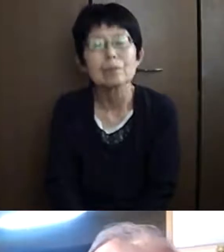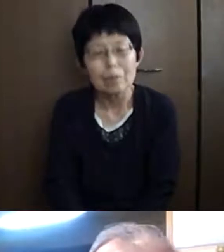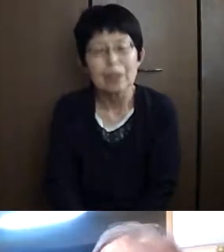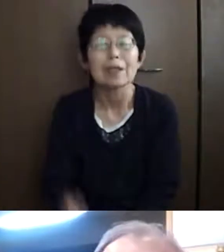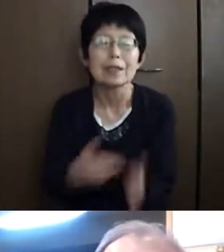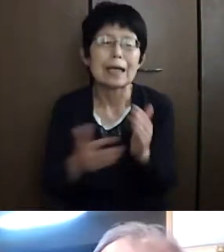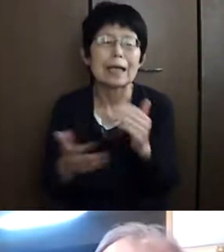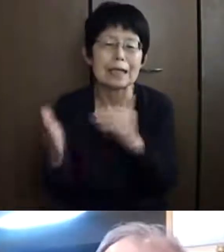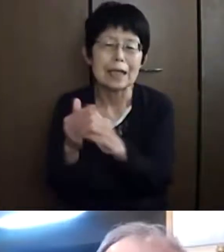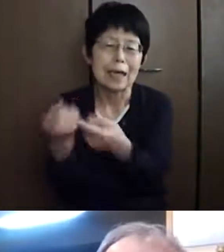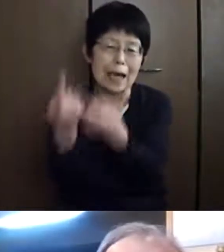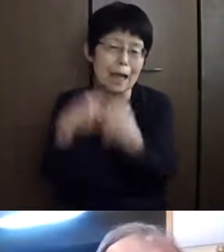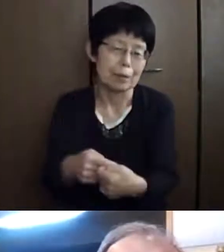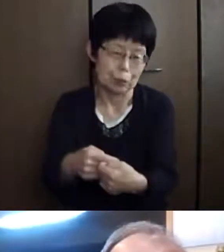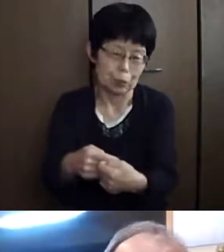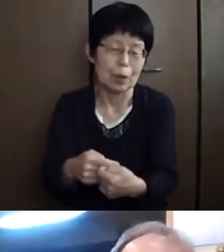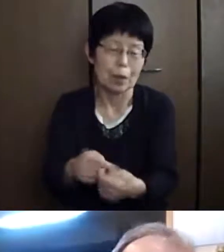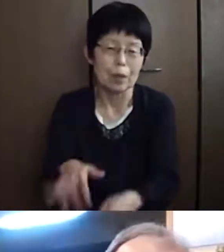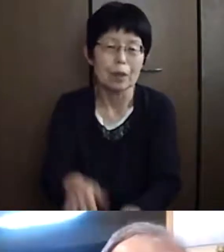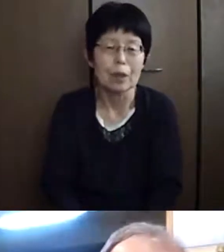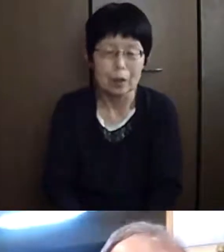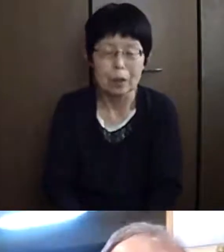。 あのパワーポイントは出せますか。